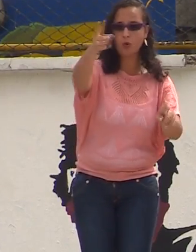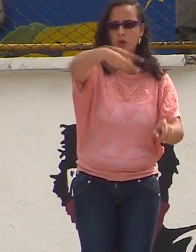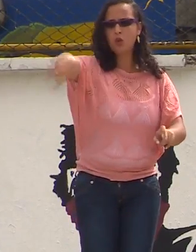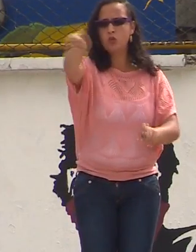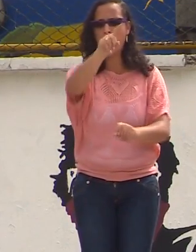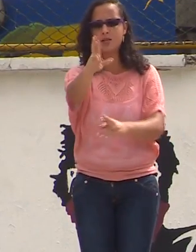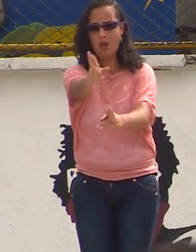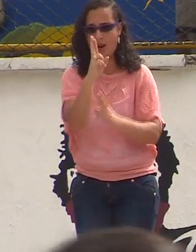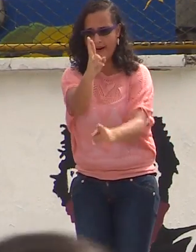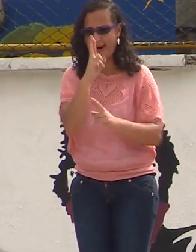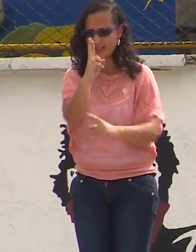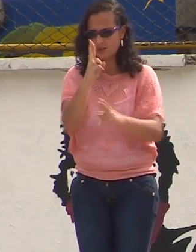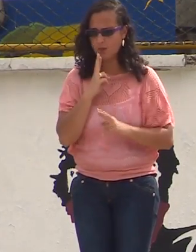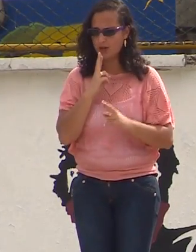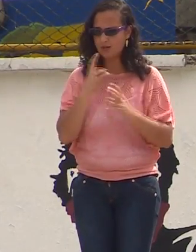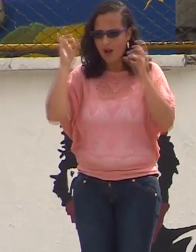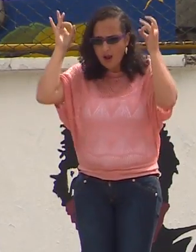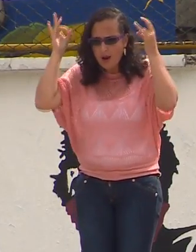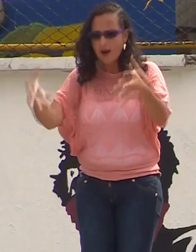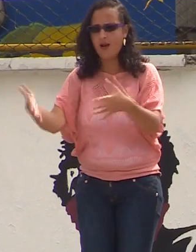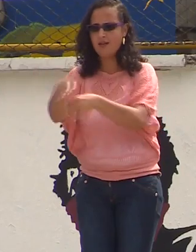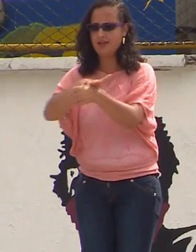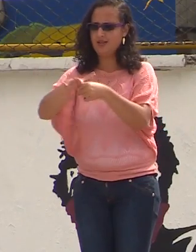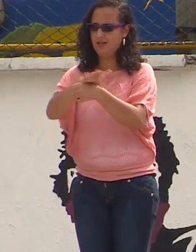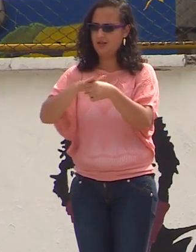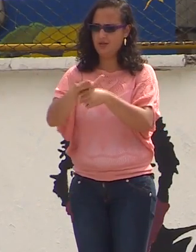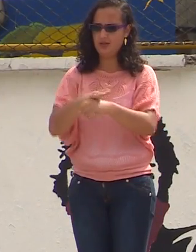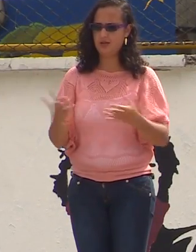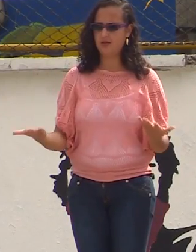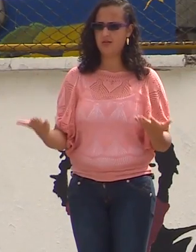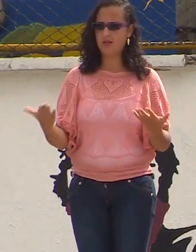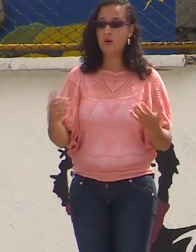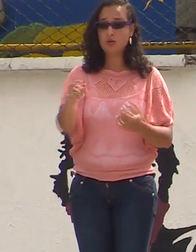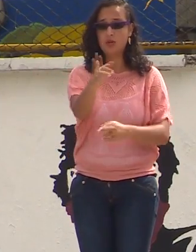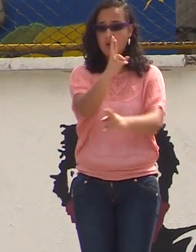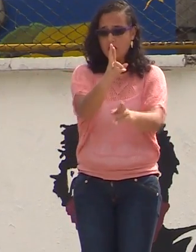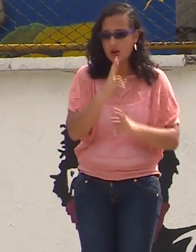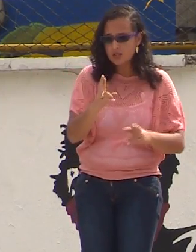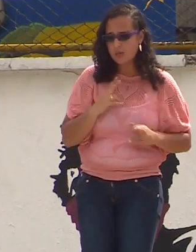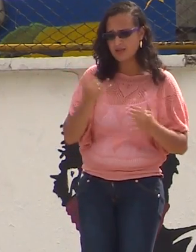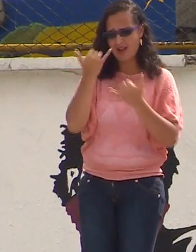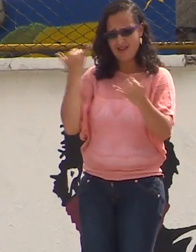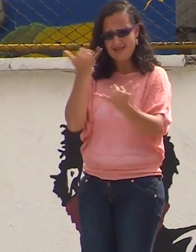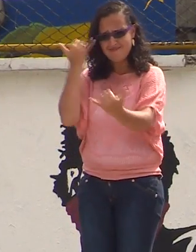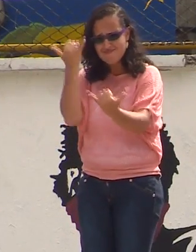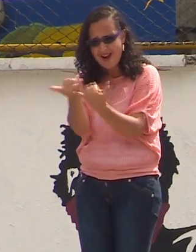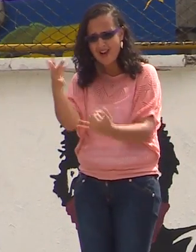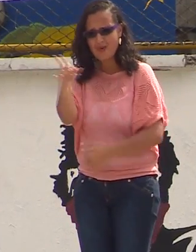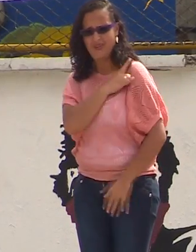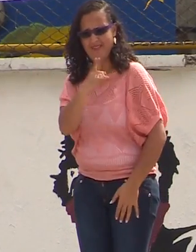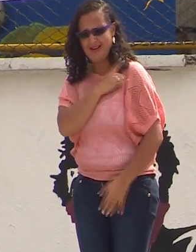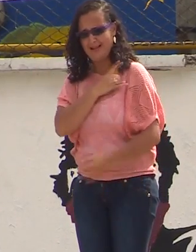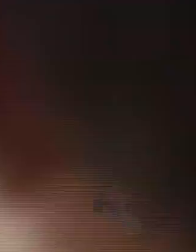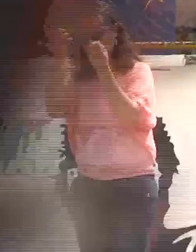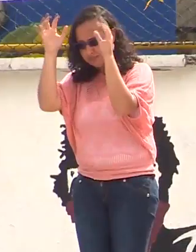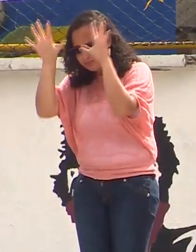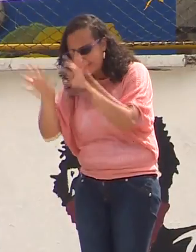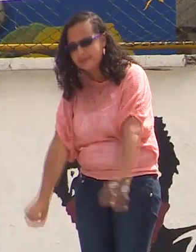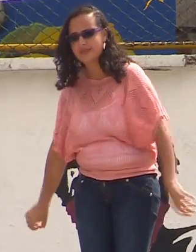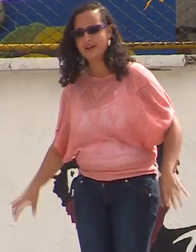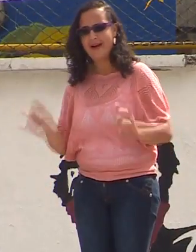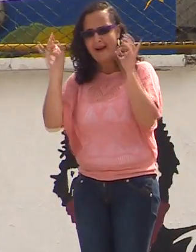sueños, que carcome la imagen universitaria y se posa con sevicia sobre la